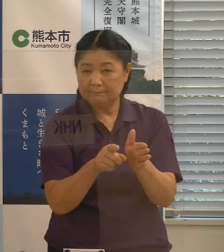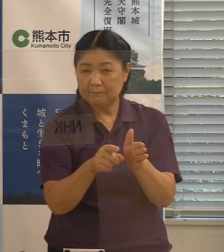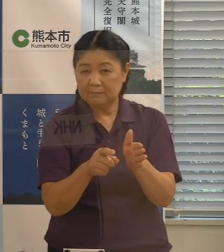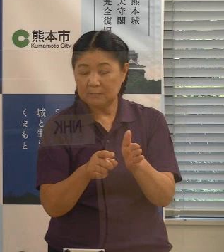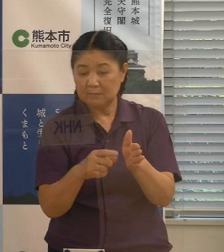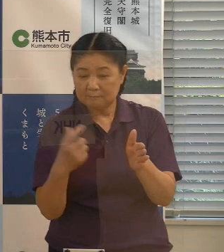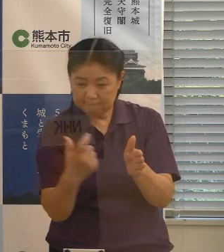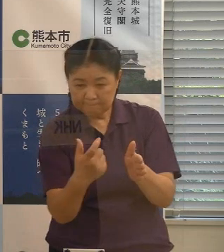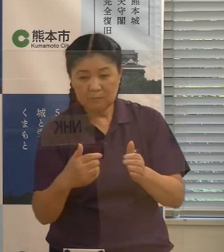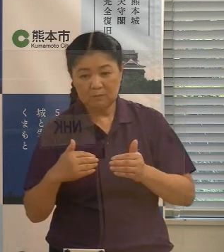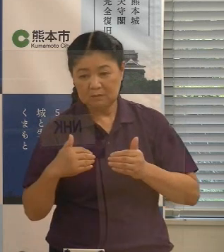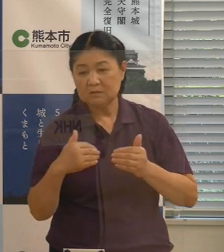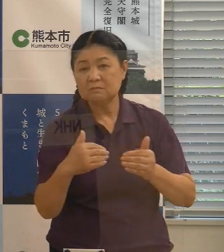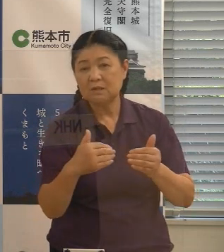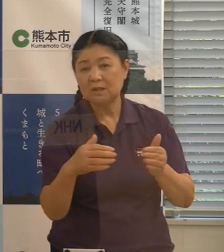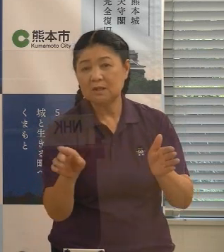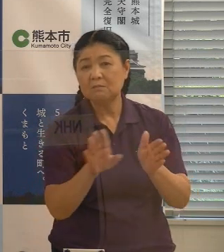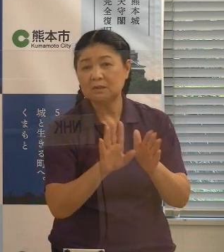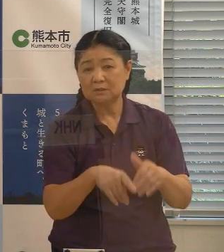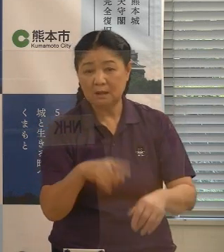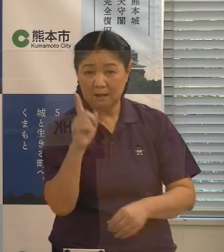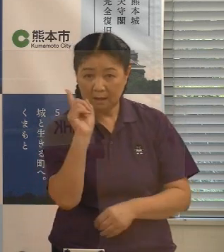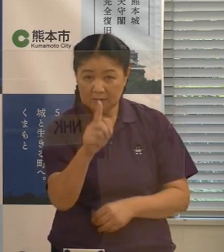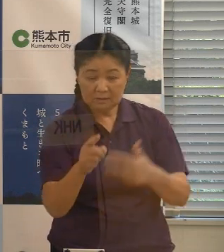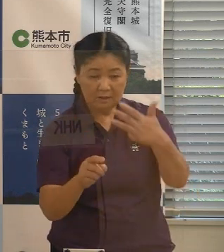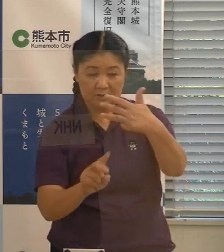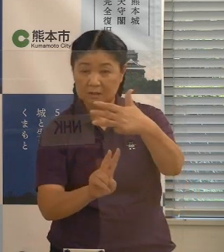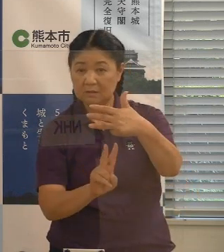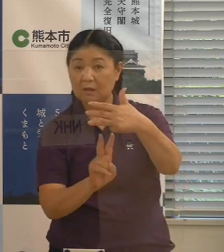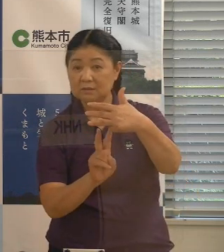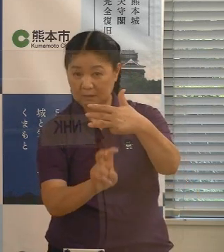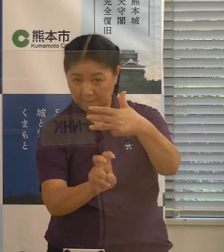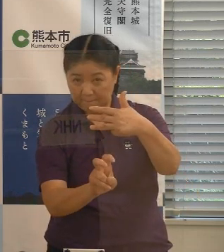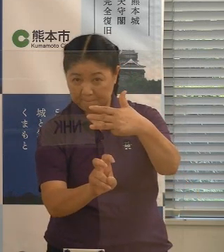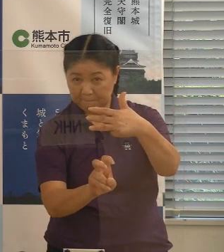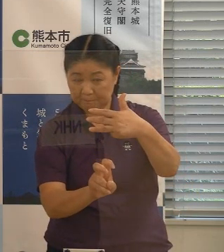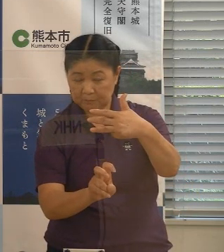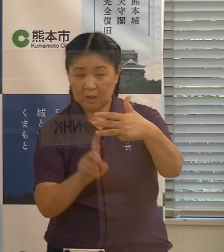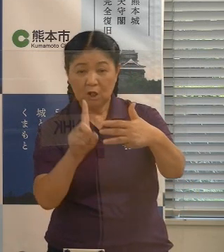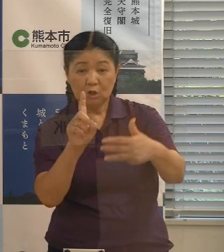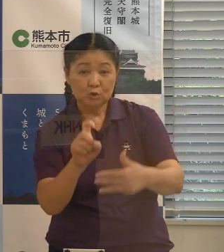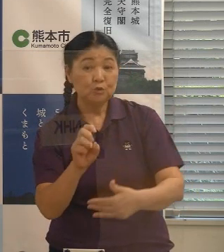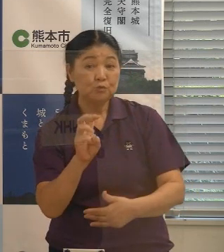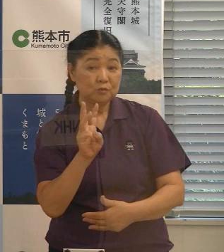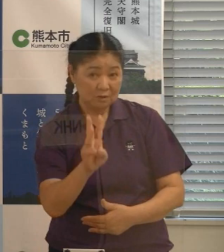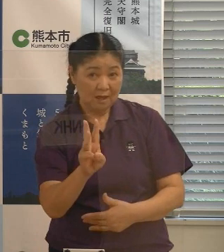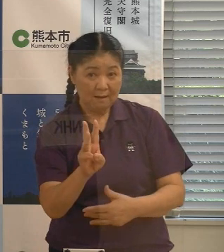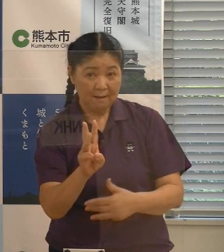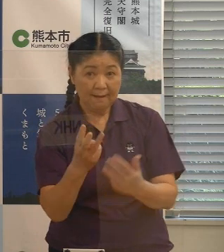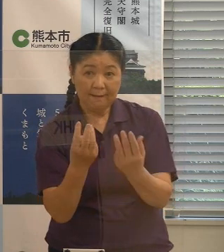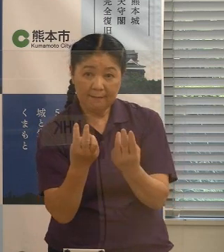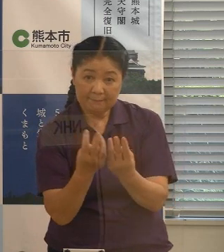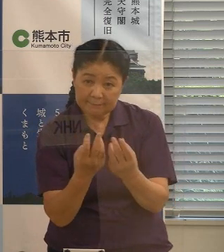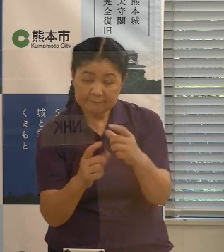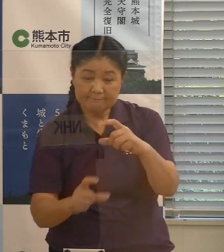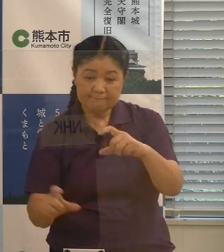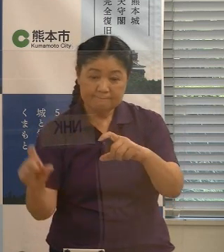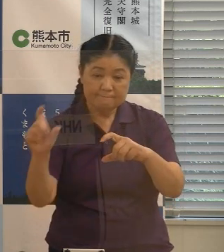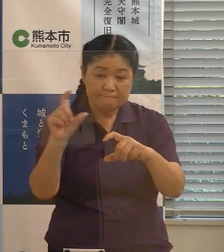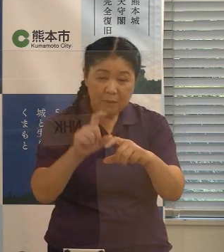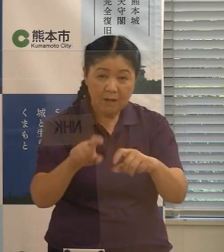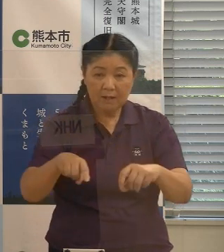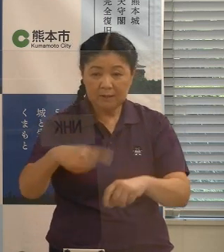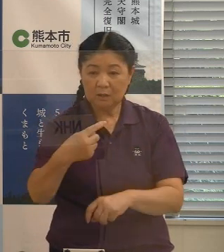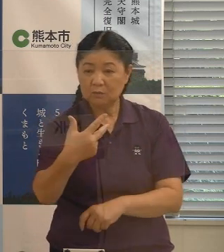強化をしてまいりましたが、明日8月20日13名のさらなる増員を行いまして、総